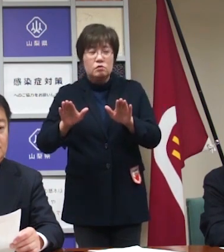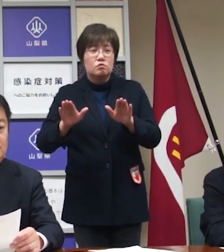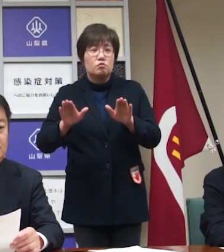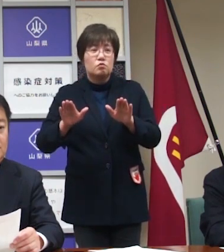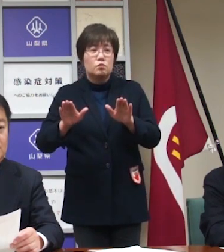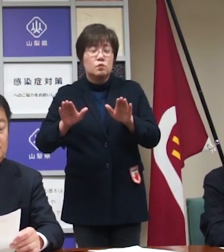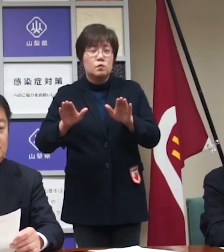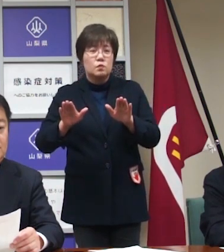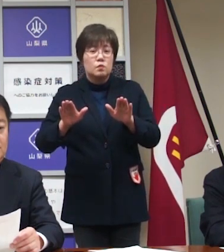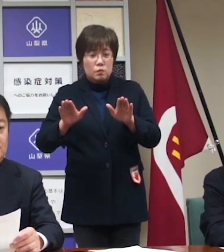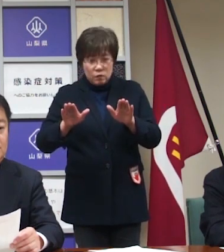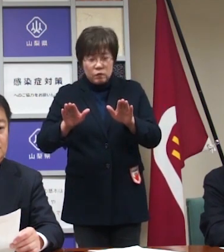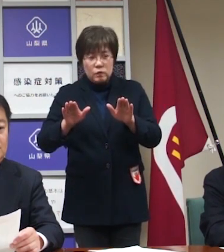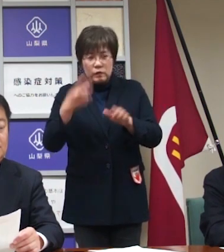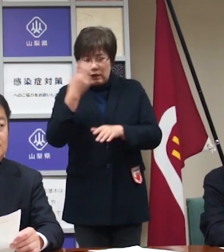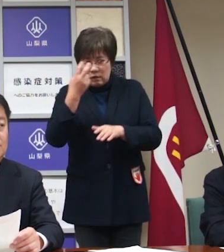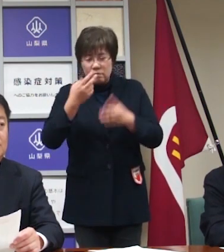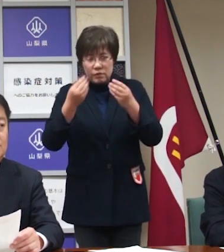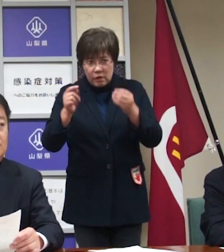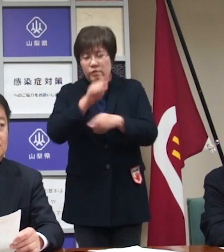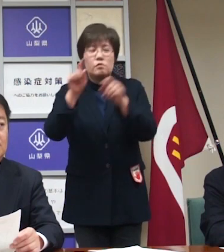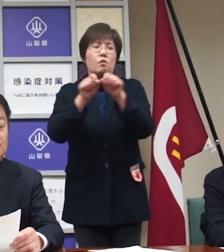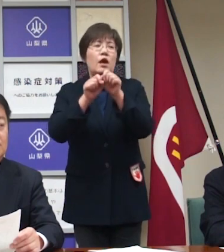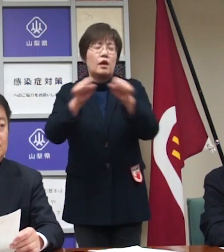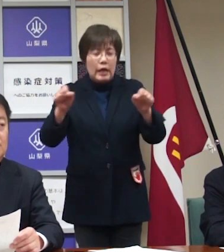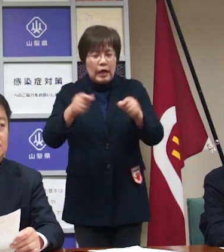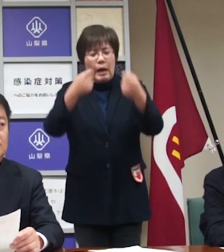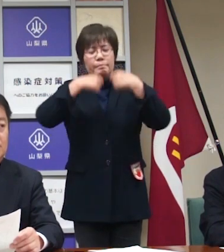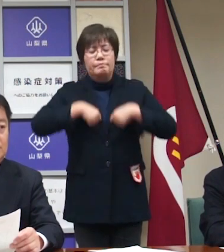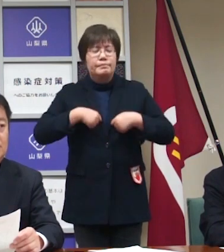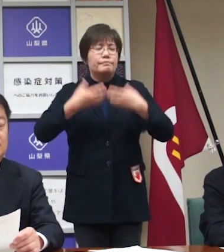、その結果が陽性だということです。